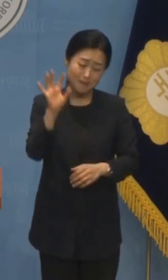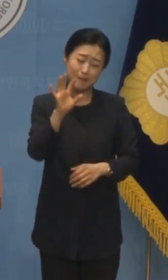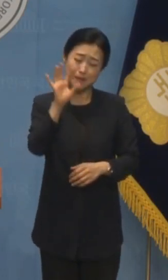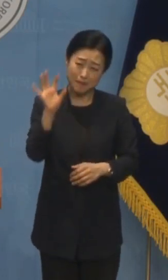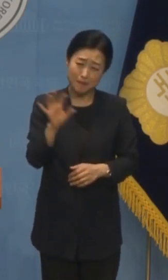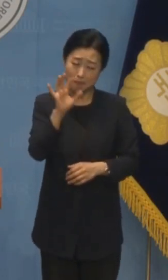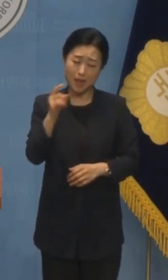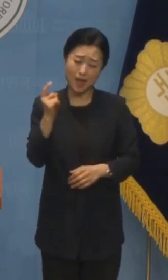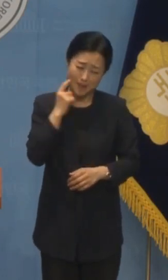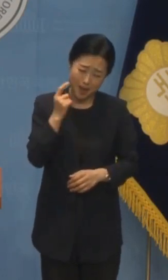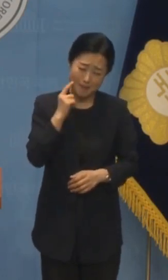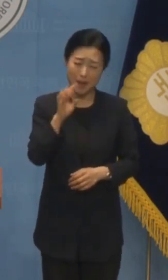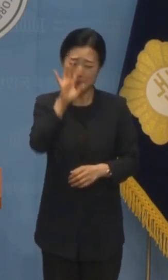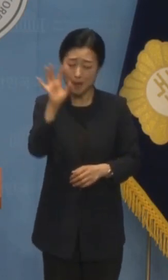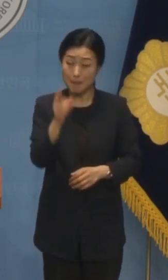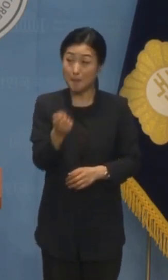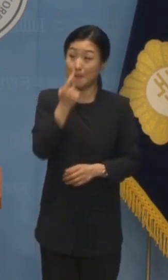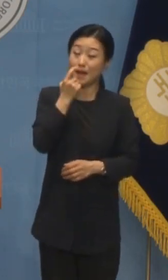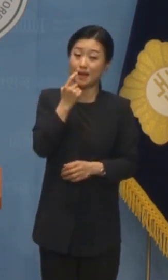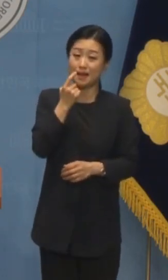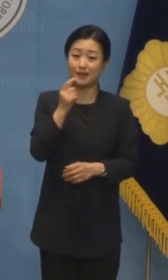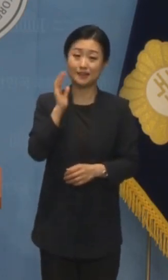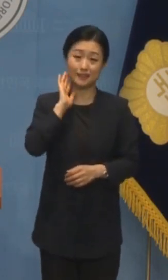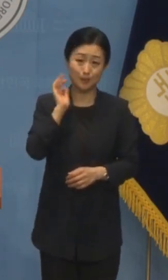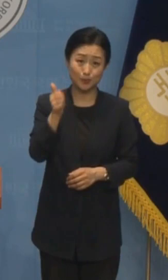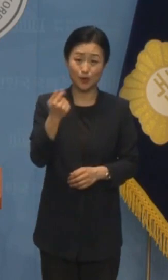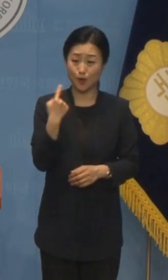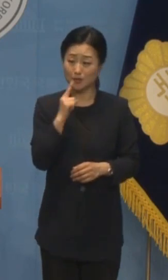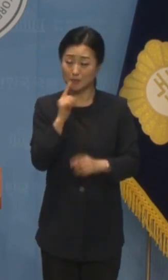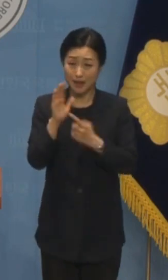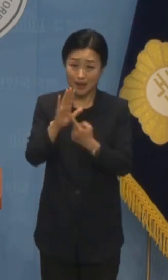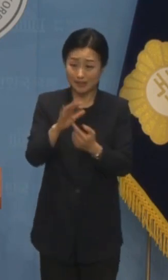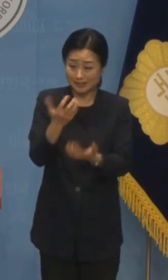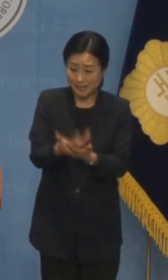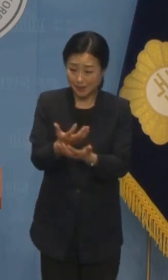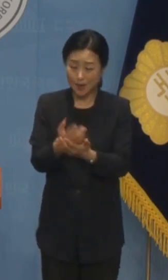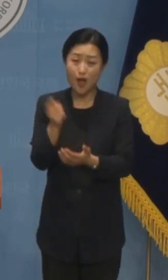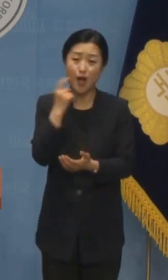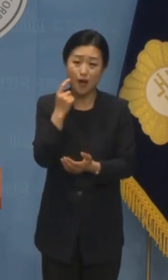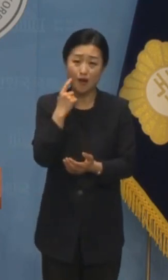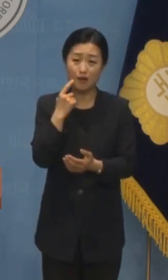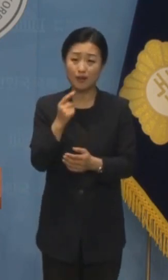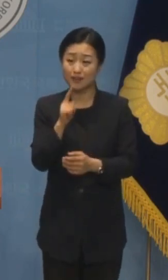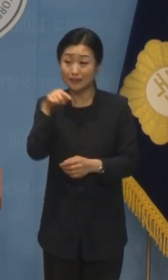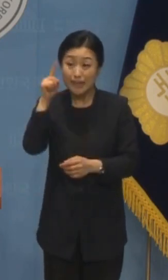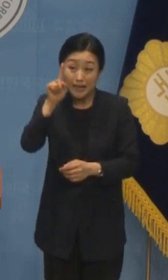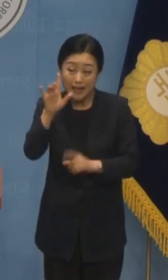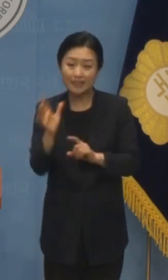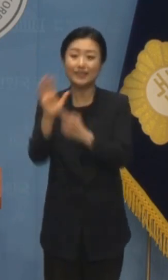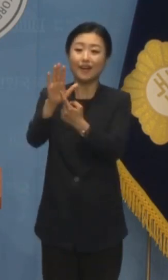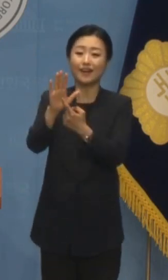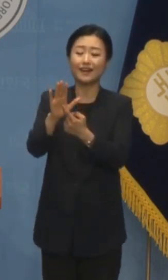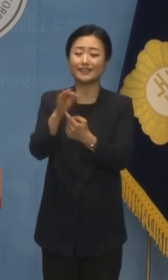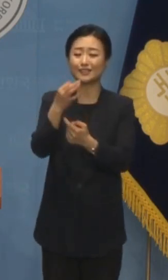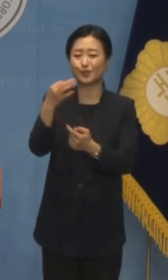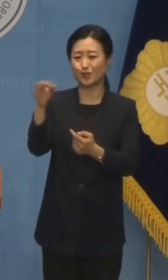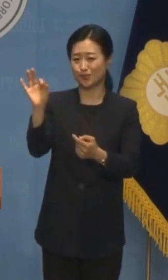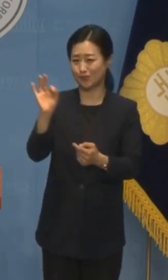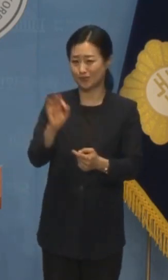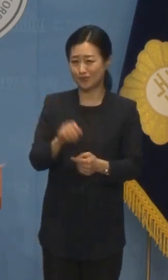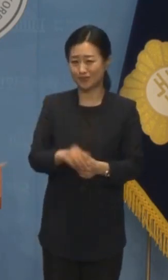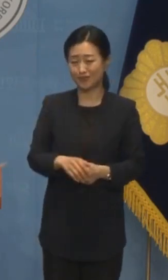4분기에 거짓말이었다고 들통나는 대통령이 어제 발표한 자료가 사실은 거짓말이었다고 다음날 인정하는 그런